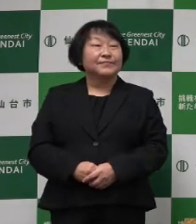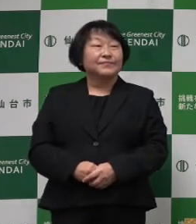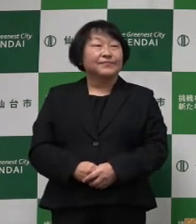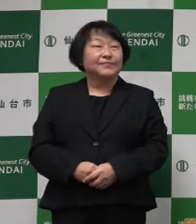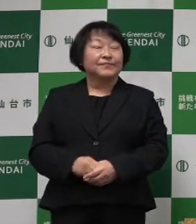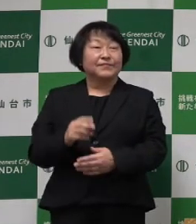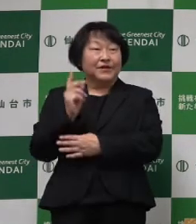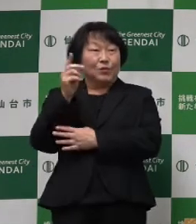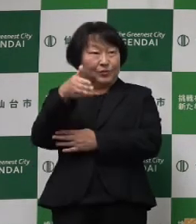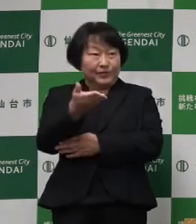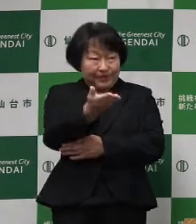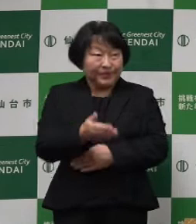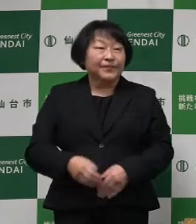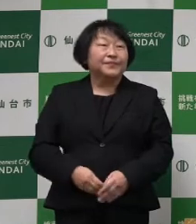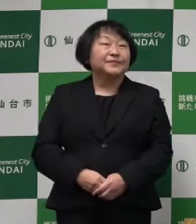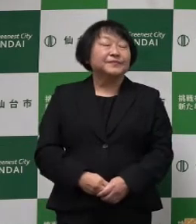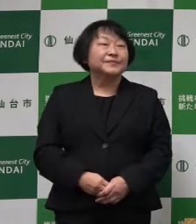では奥さんどうぞ。